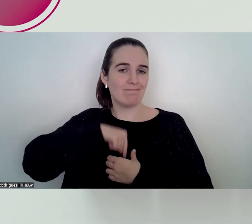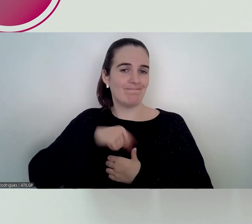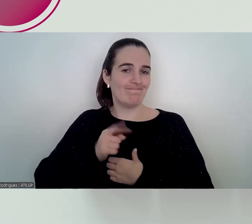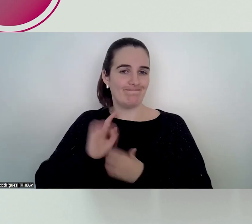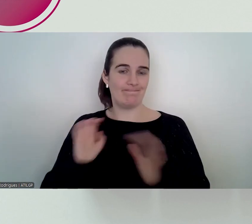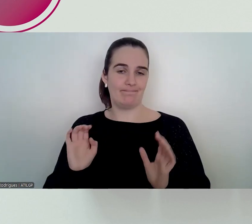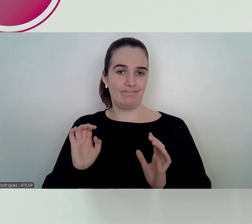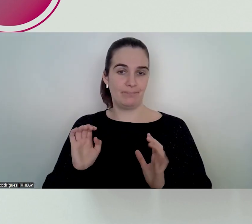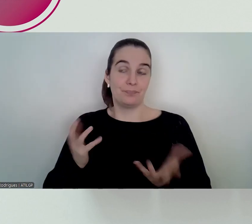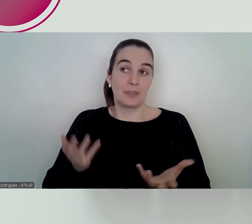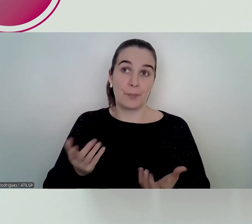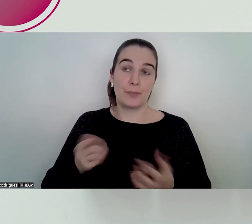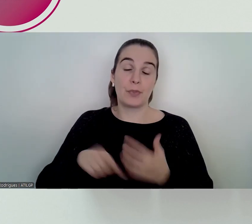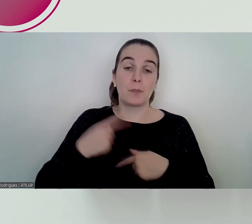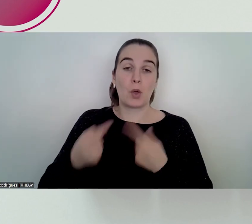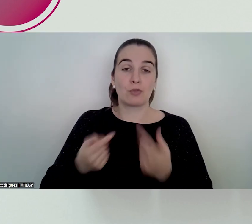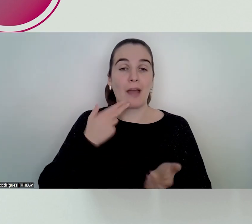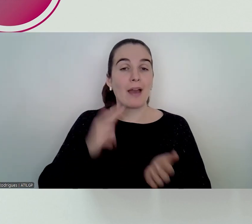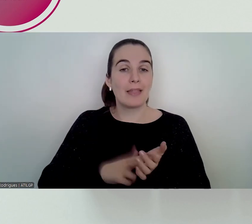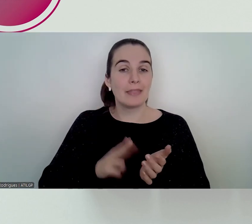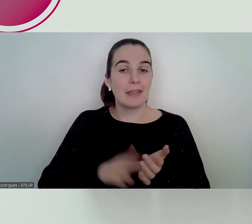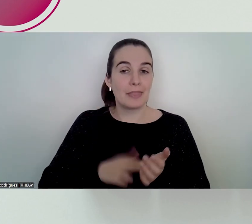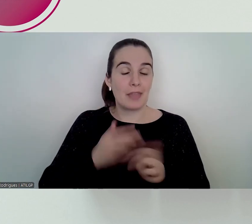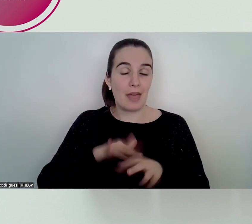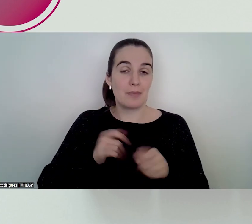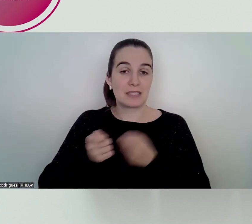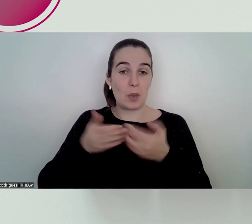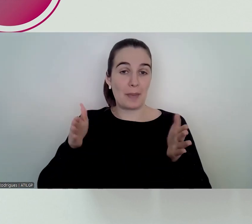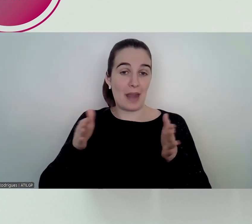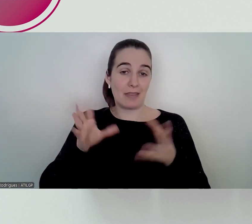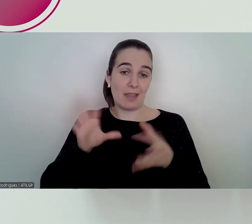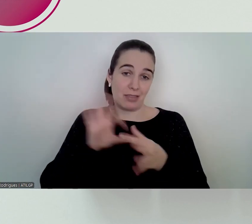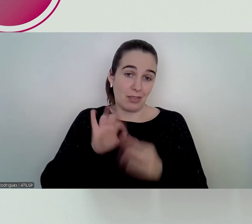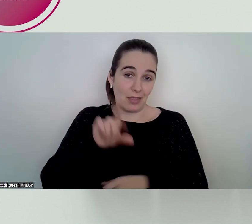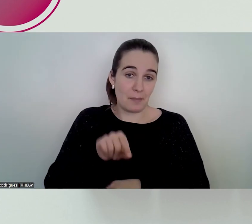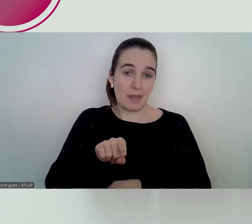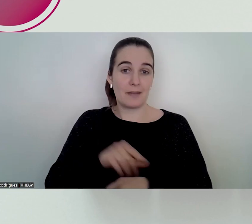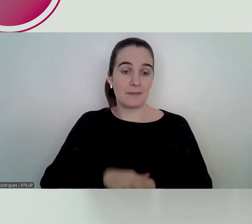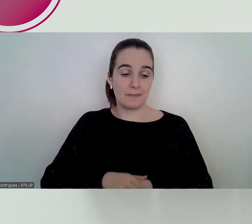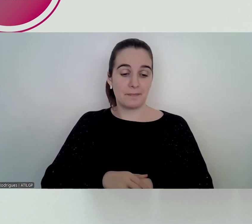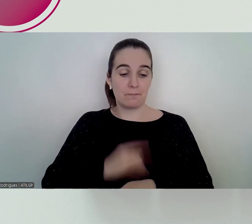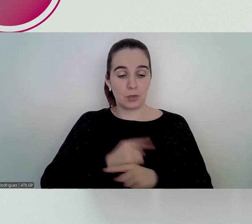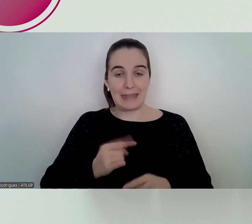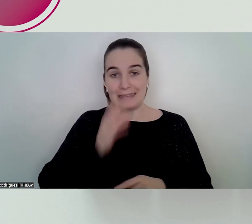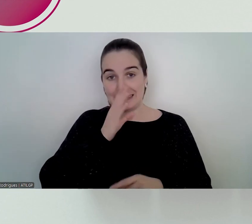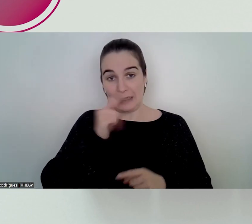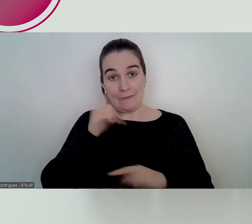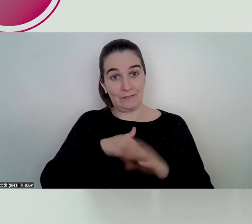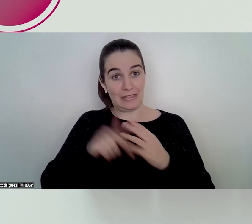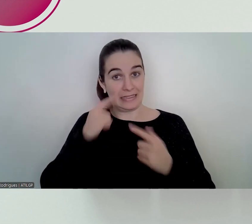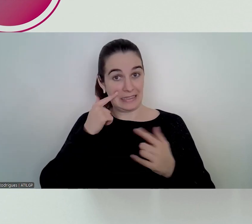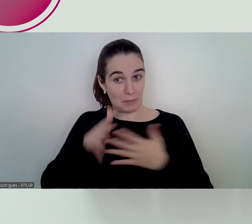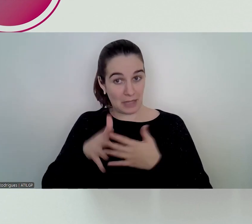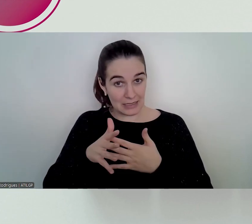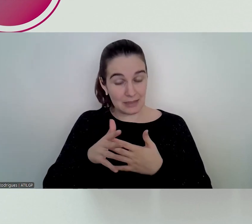transpõe-se sempre para a realidade da administração aberta, com o exercício da transparência, mas também